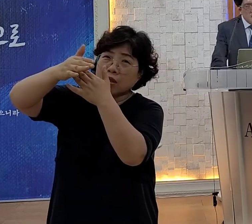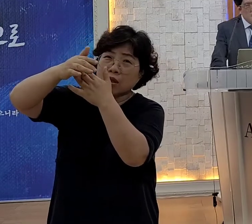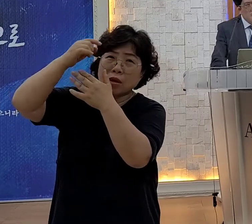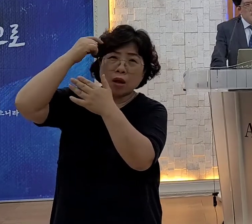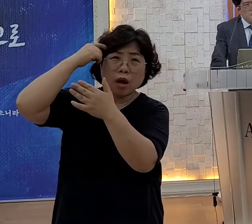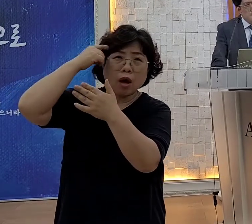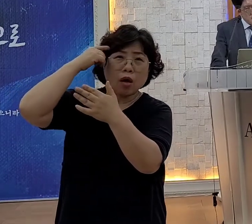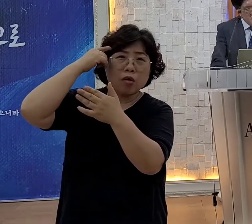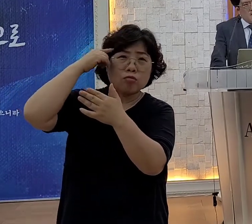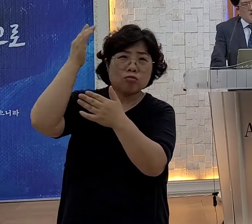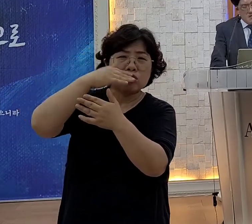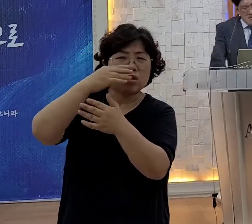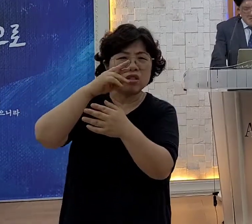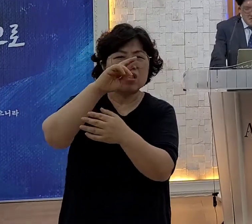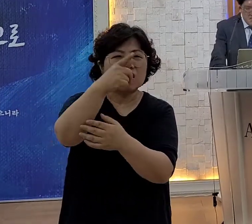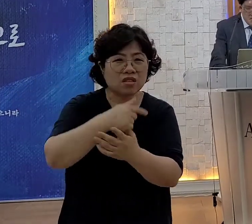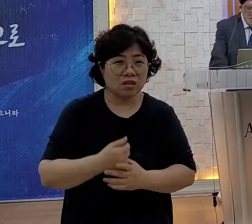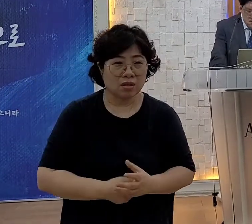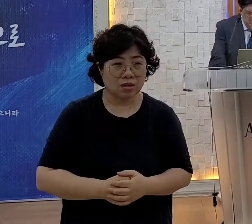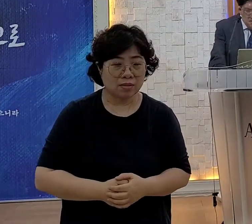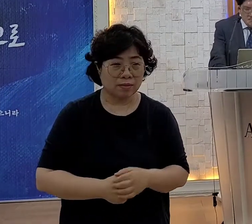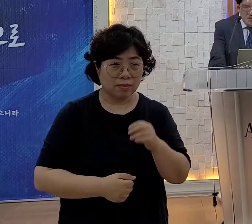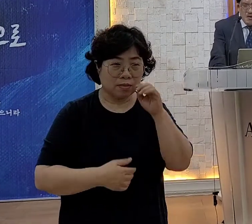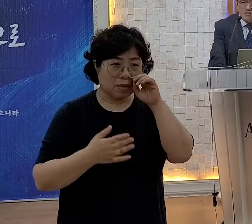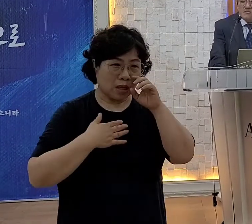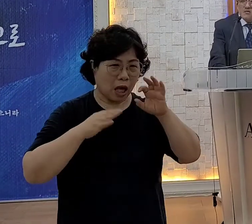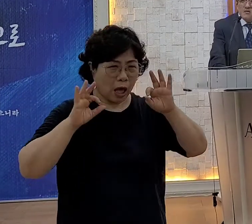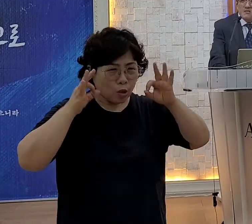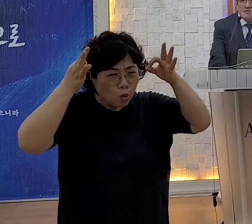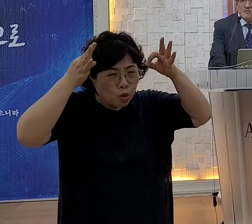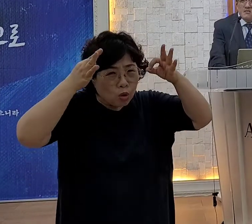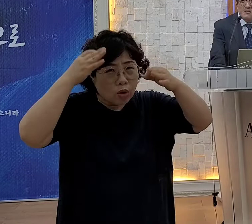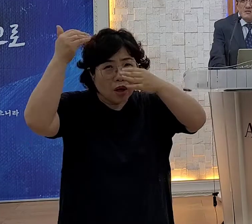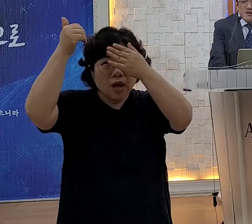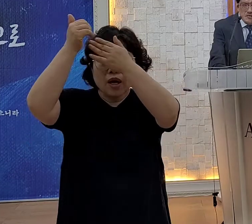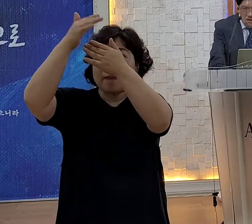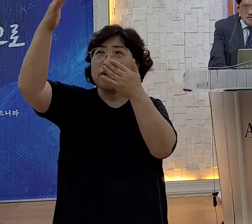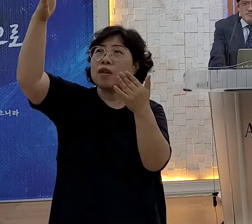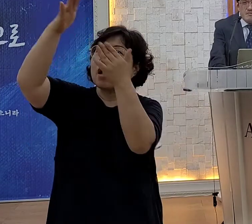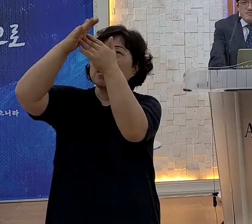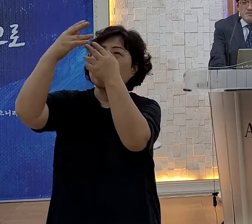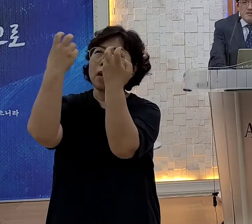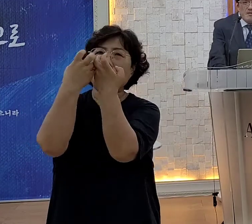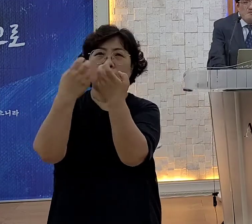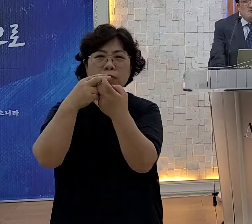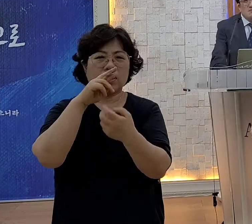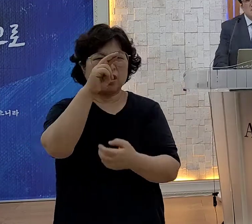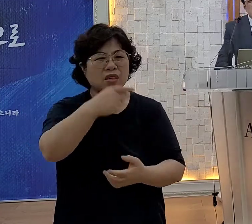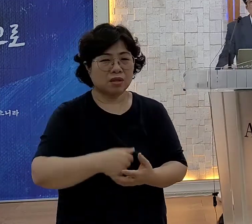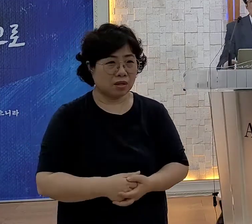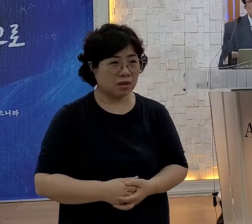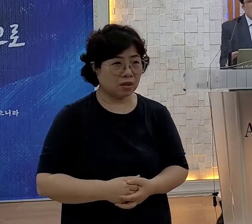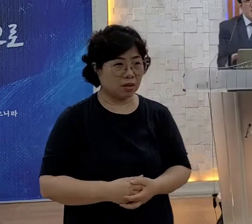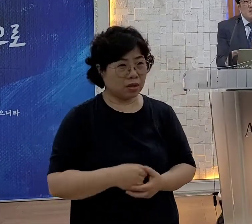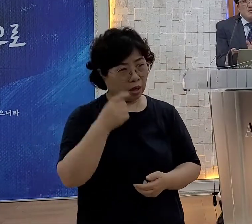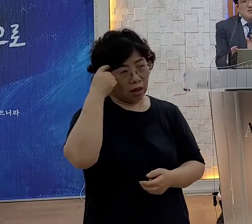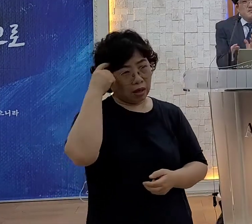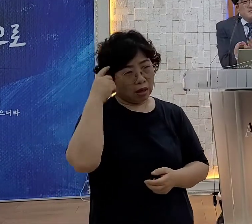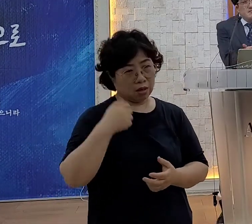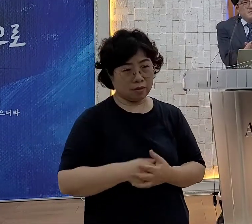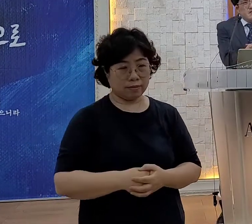생각 자체가 이미 터무니없는 생각 아닙니까? 마찬가지란 말이에요. 오늘